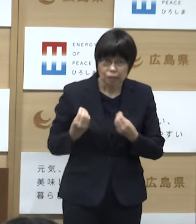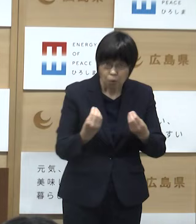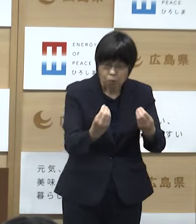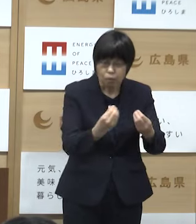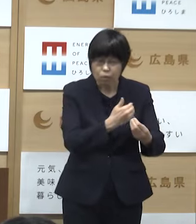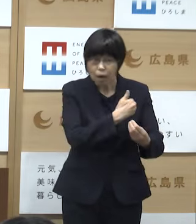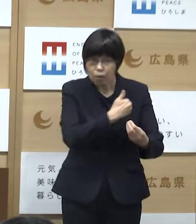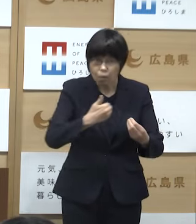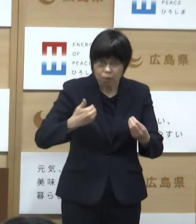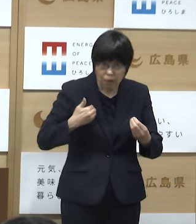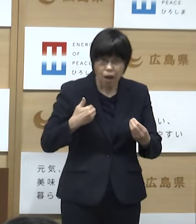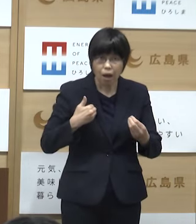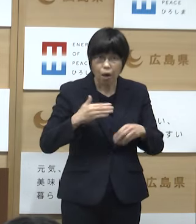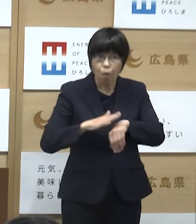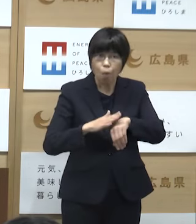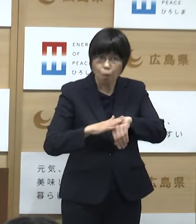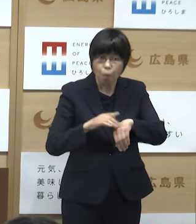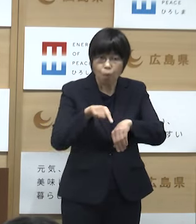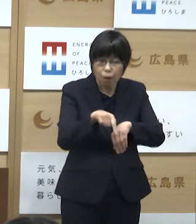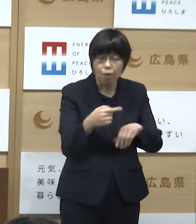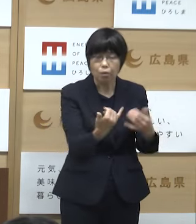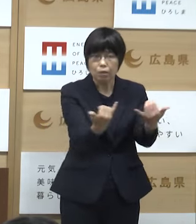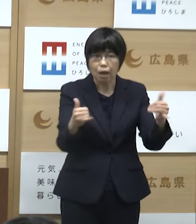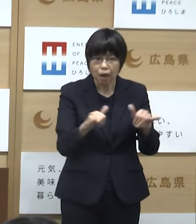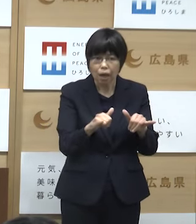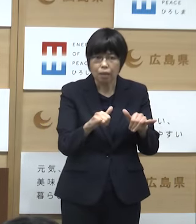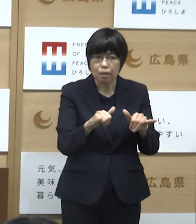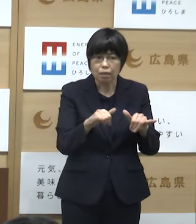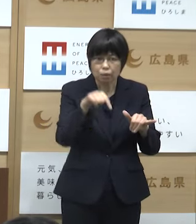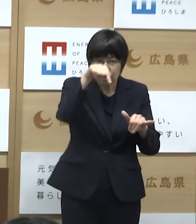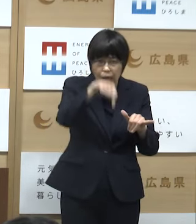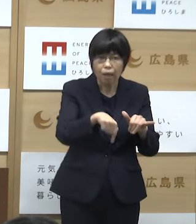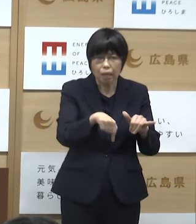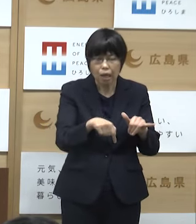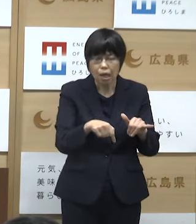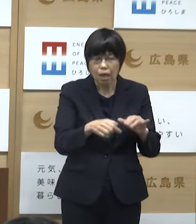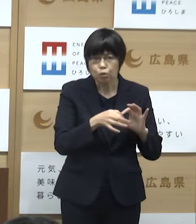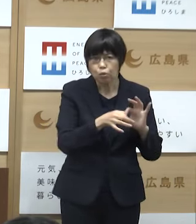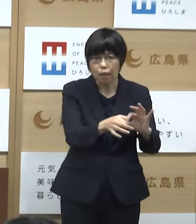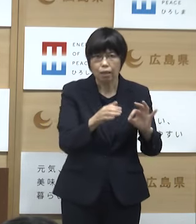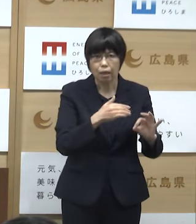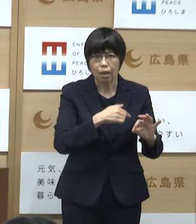をどういうふうに社会的に維持をしていくのかということがですね、